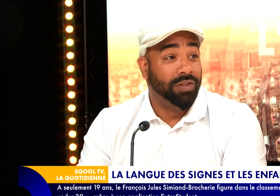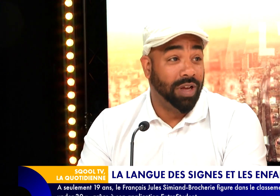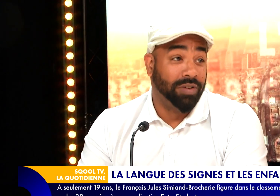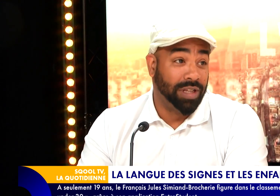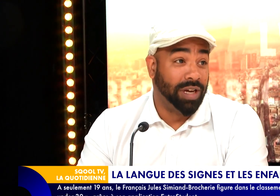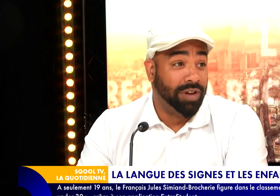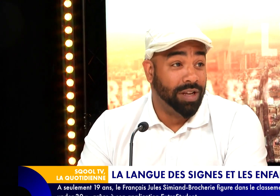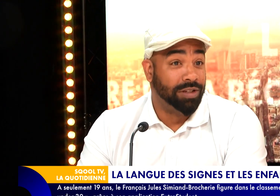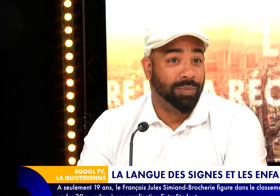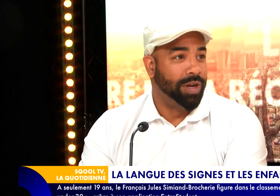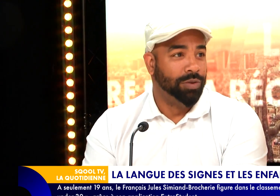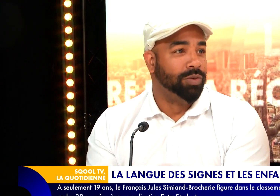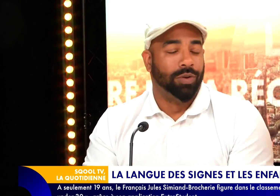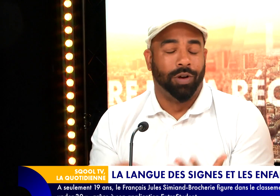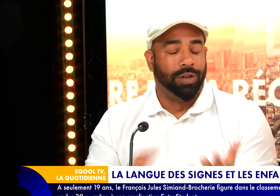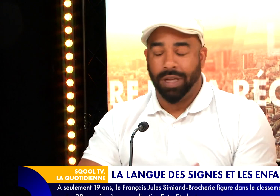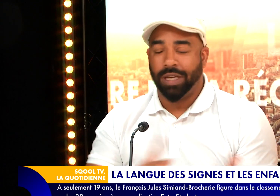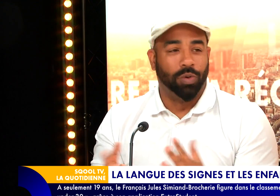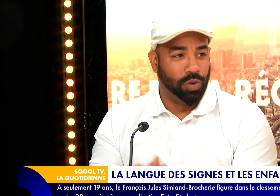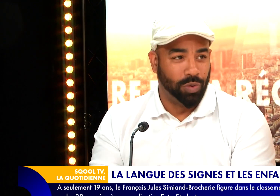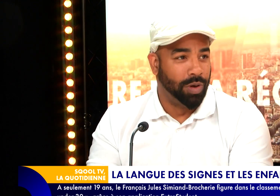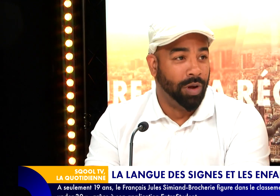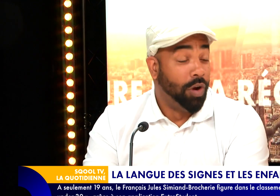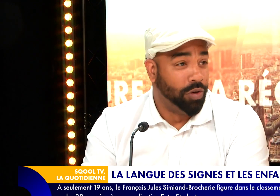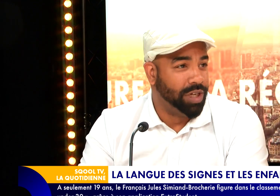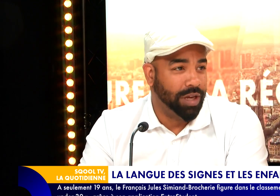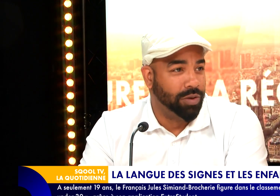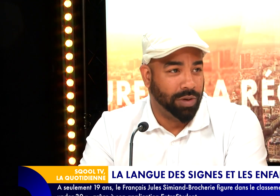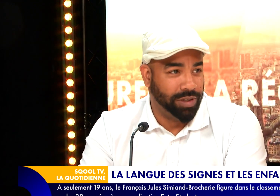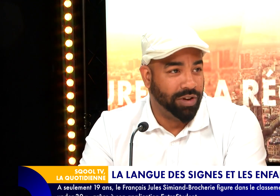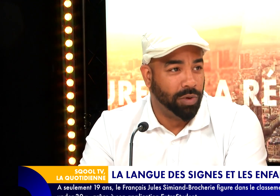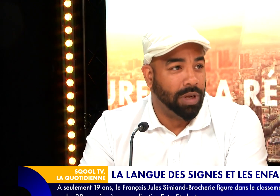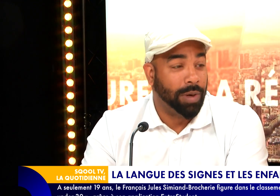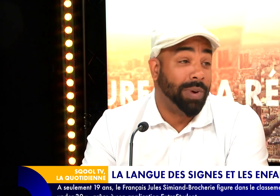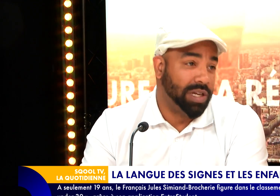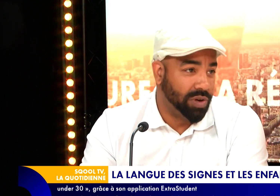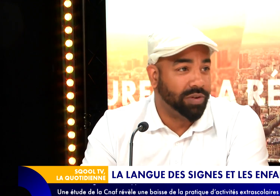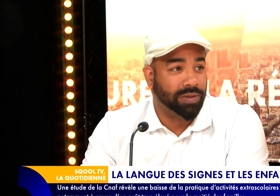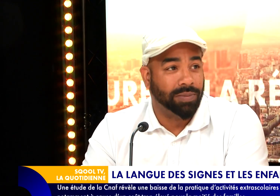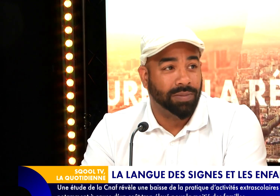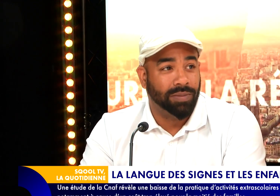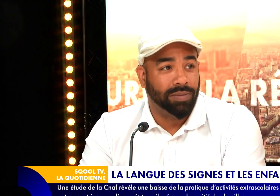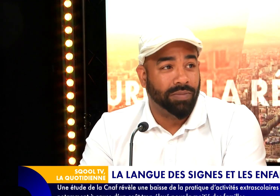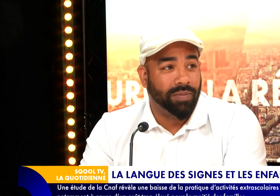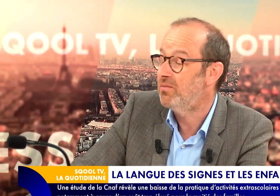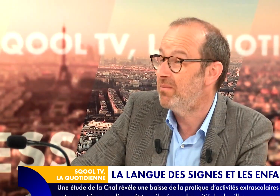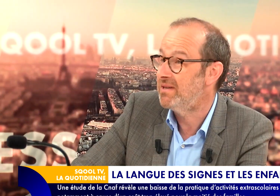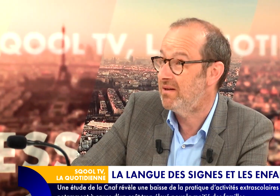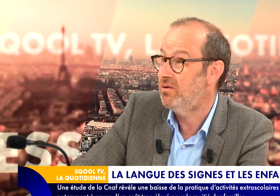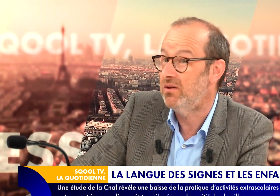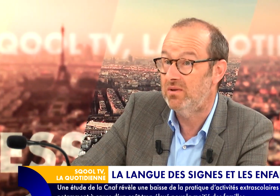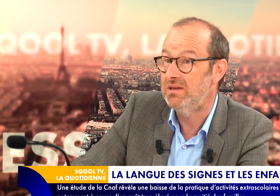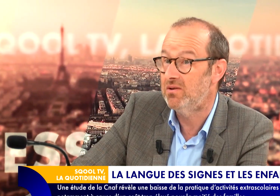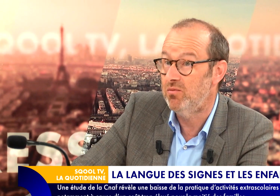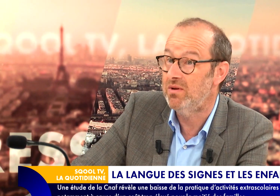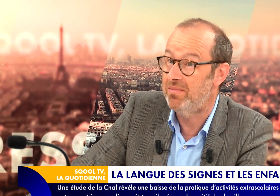vrai, vrai, vrai travail. Et ce n'est pas de la traduction en direct. C'est vraiment de la préparation avant. Parce que quand on ne parle pas cette langue, il y a tout un isolement. On a